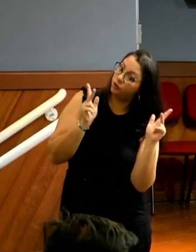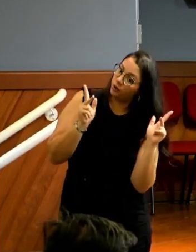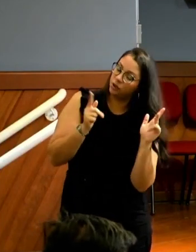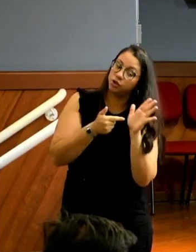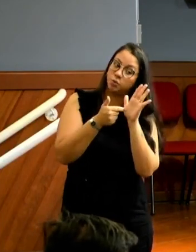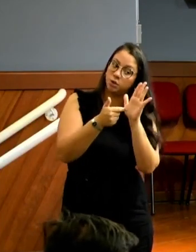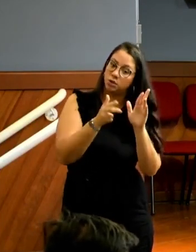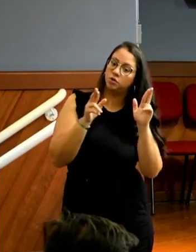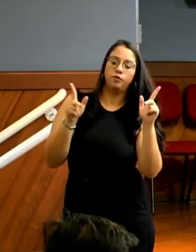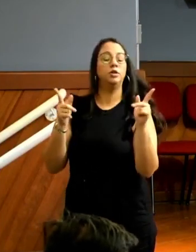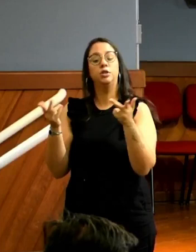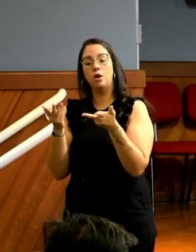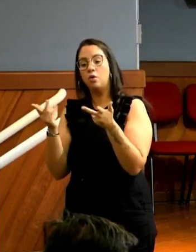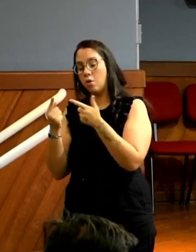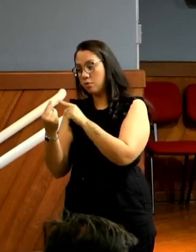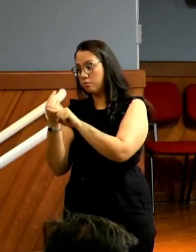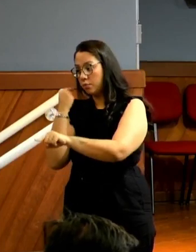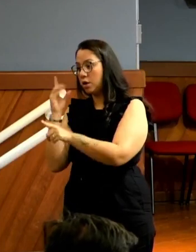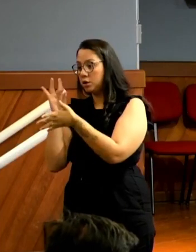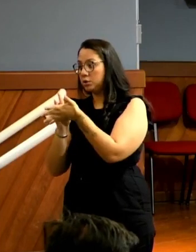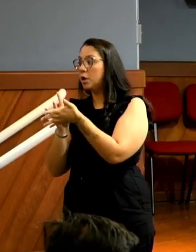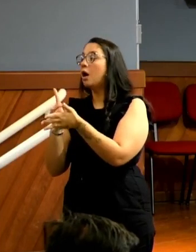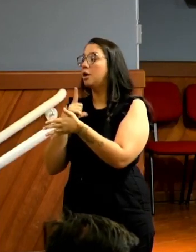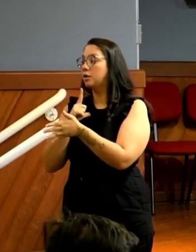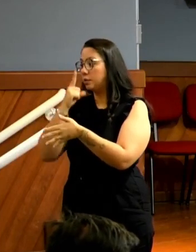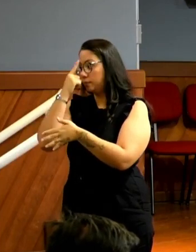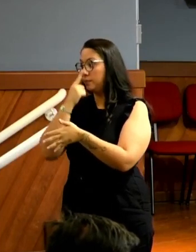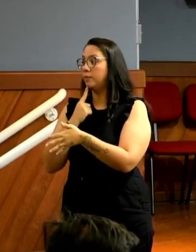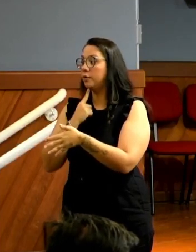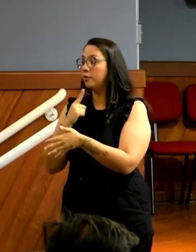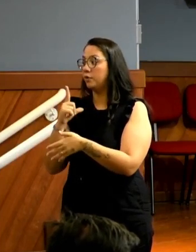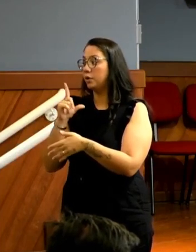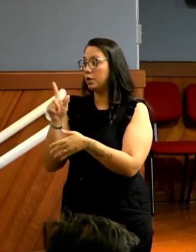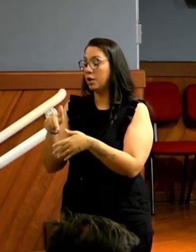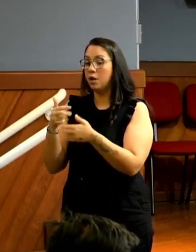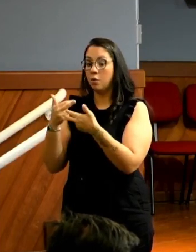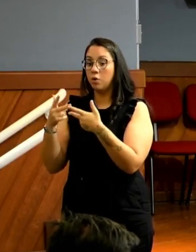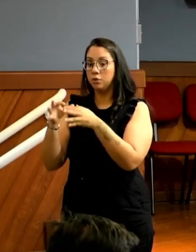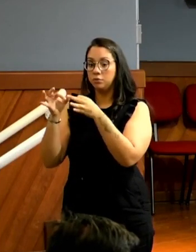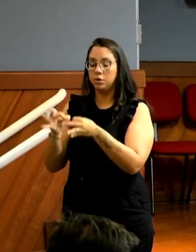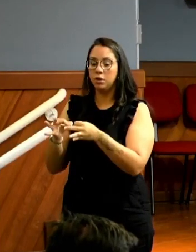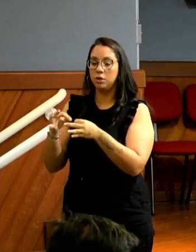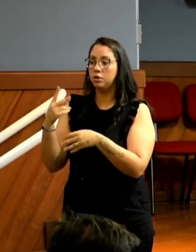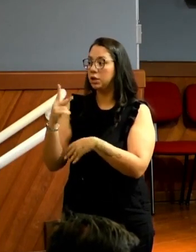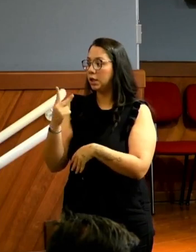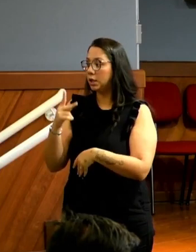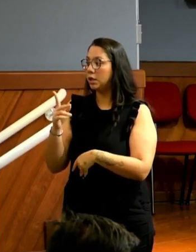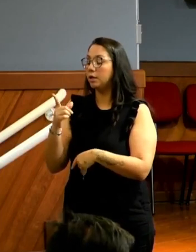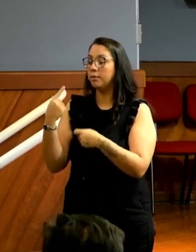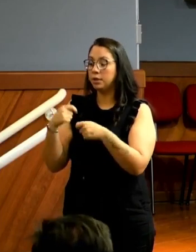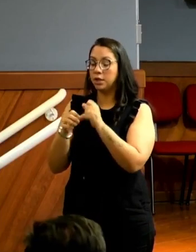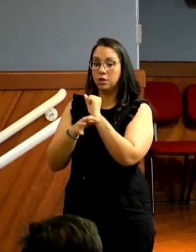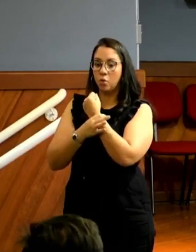coisa. O que a gente está gerando de matriz, o documento, aí tem o caráter, vamos dizer, do autêntico, né, dele, de manter